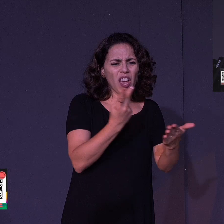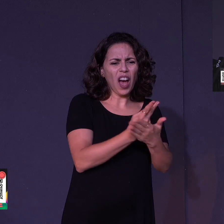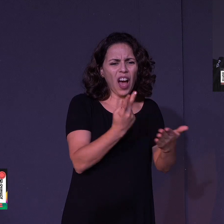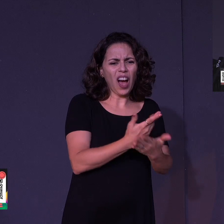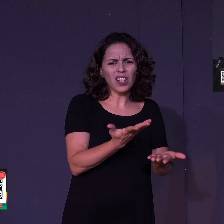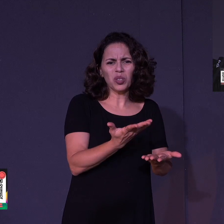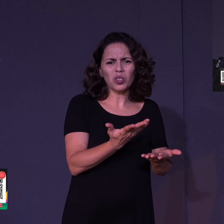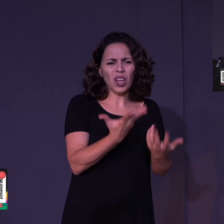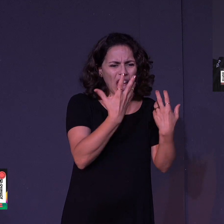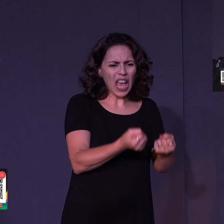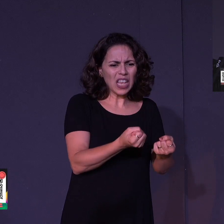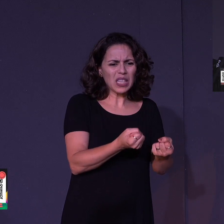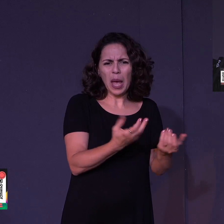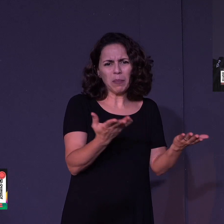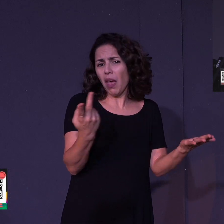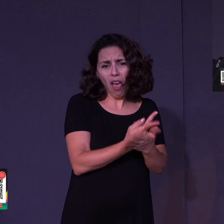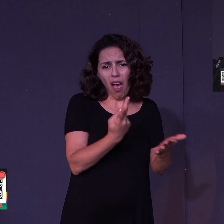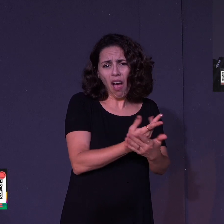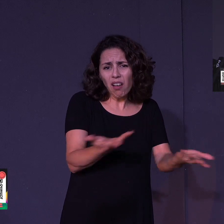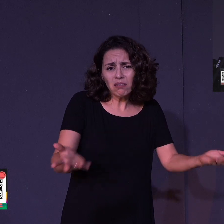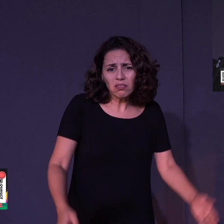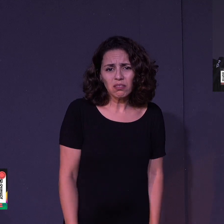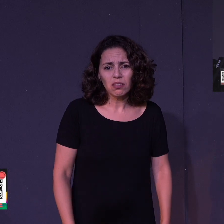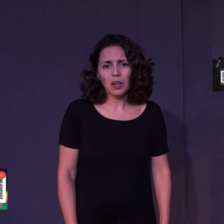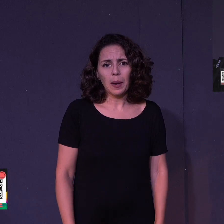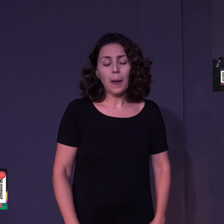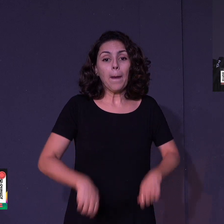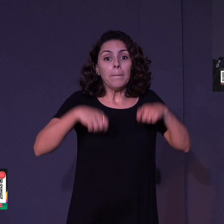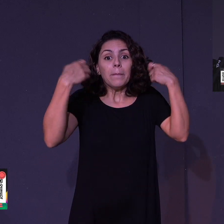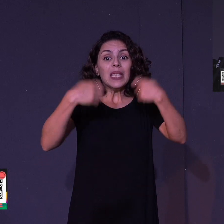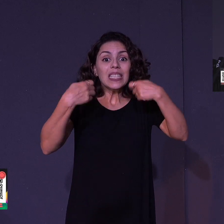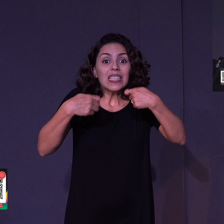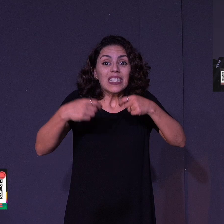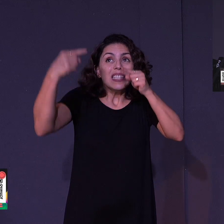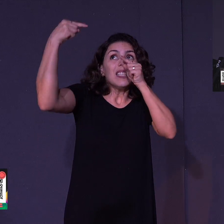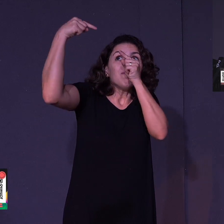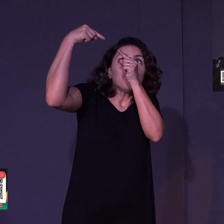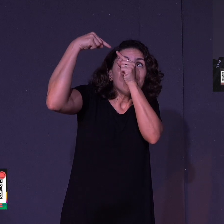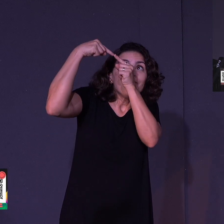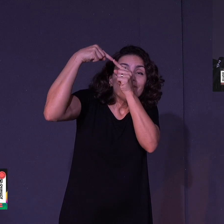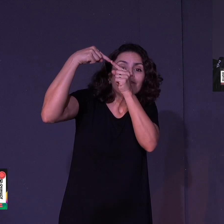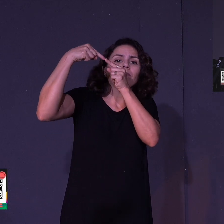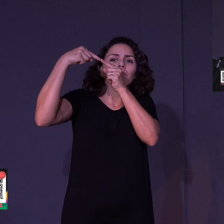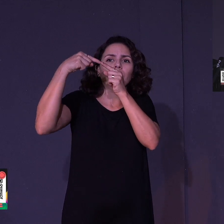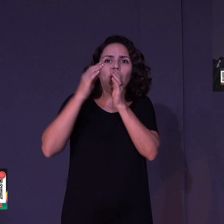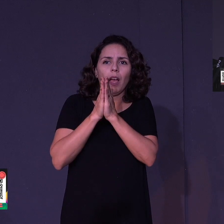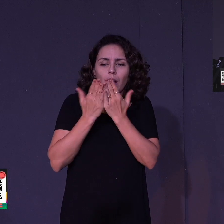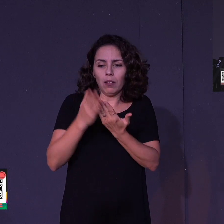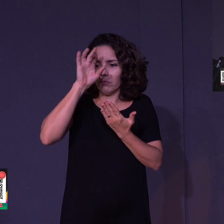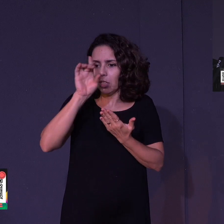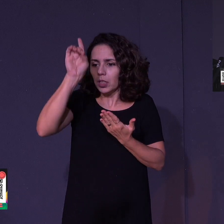que nós precisamos. E aquilo que estiver em linha, de acordo com a sua palavra, com a vontade dEle, e que seja para a glória dEle, ainda que seja algo